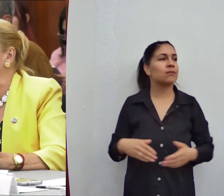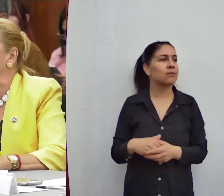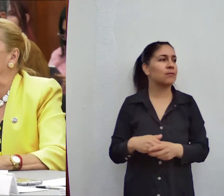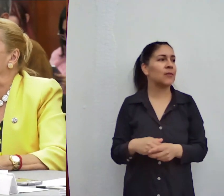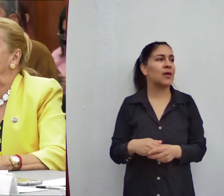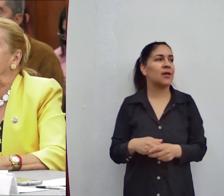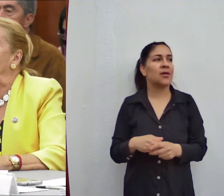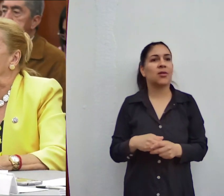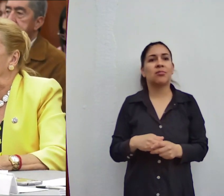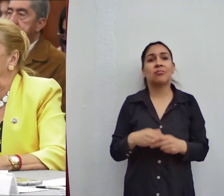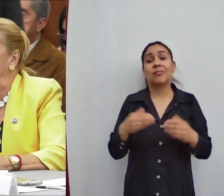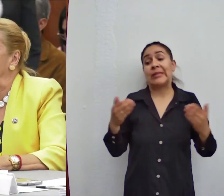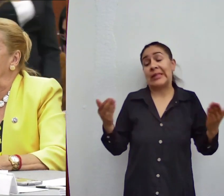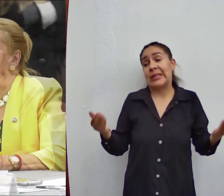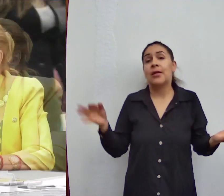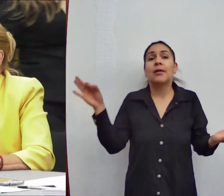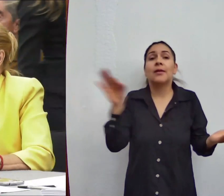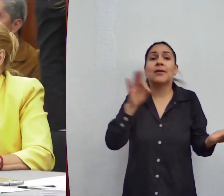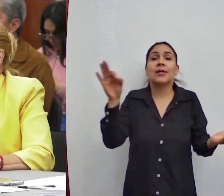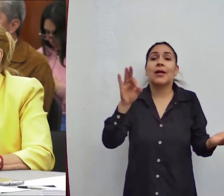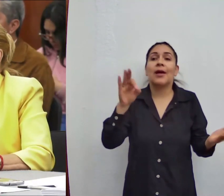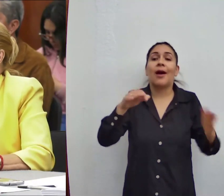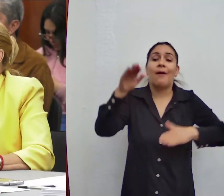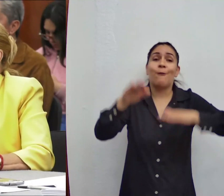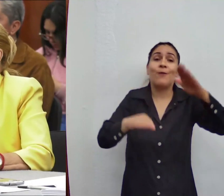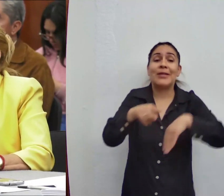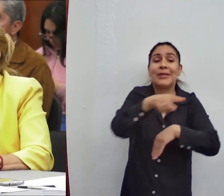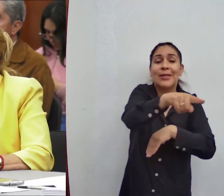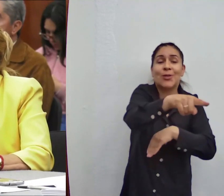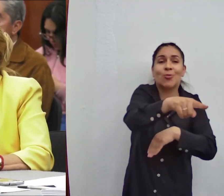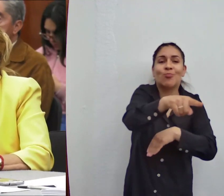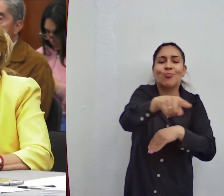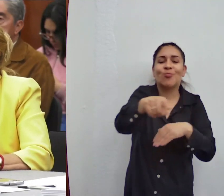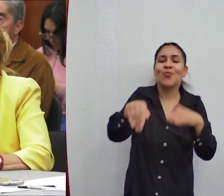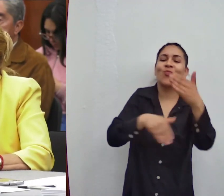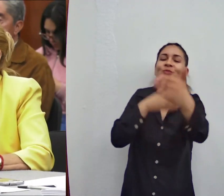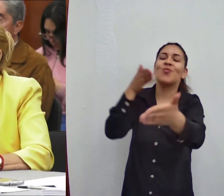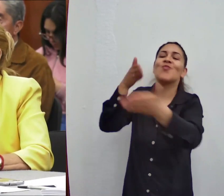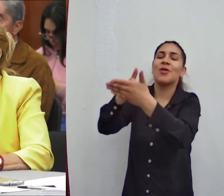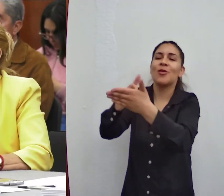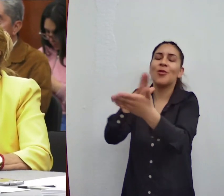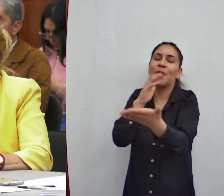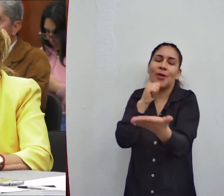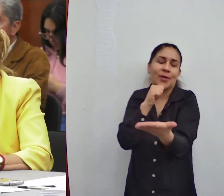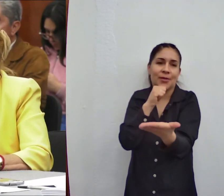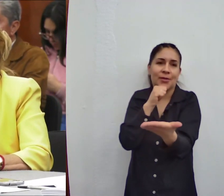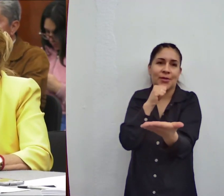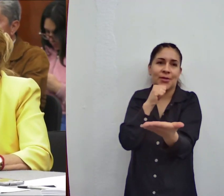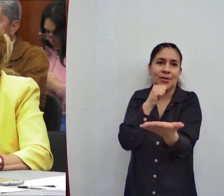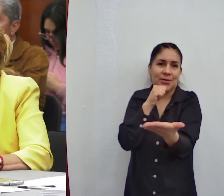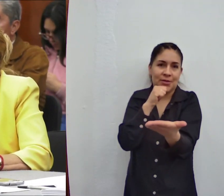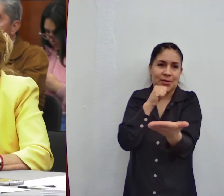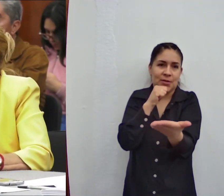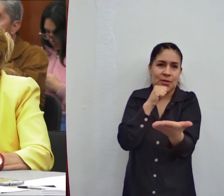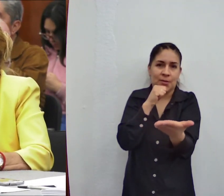pues yo digo que más de voluntad. Entonces yo quería proponer que se encargue nada más el Instituto